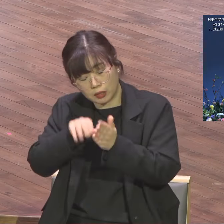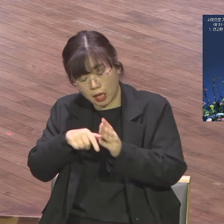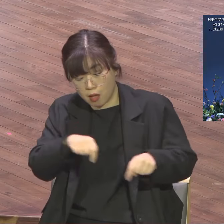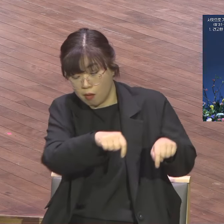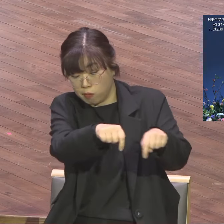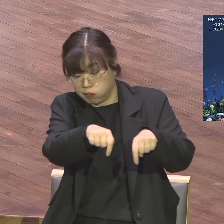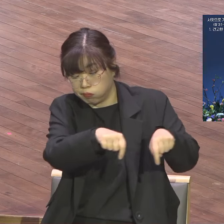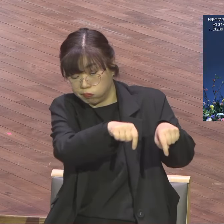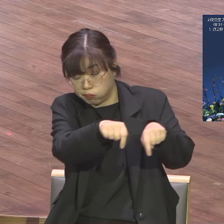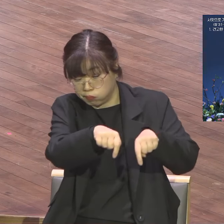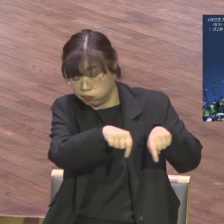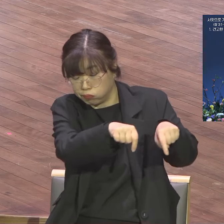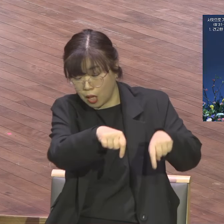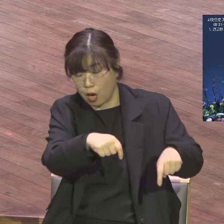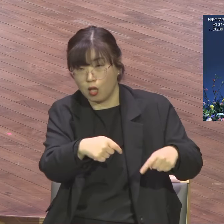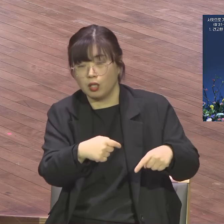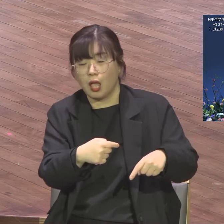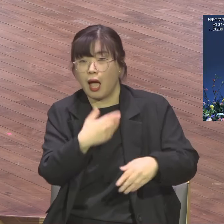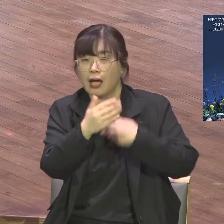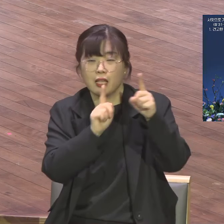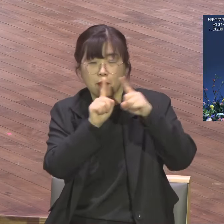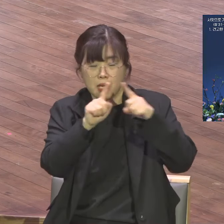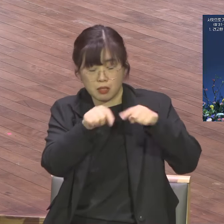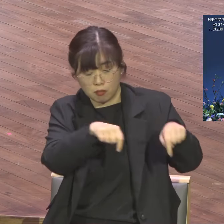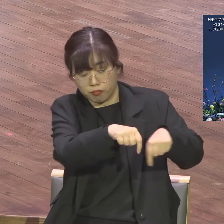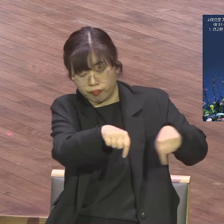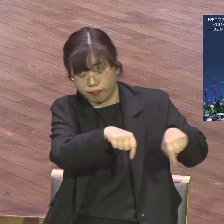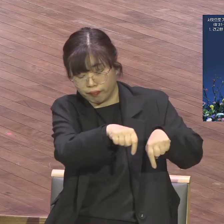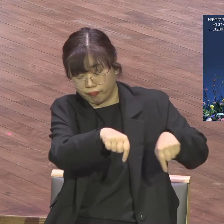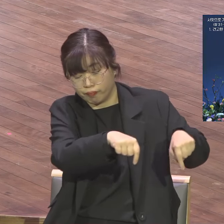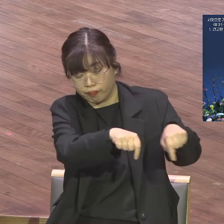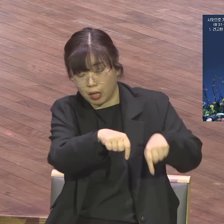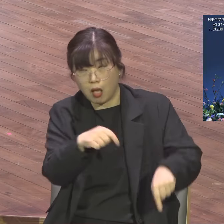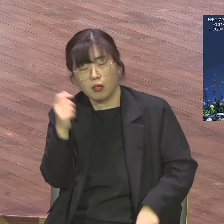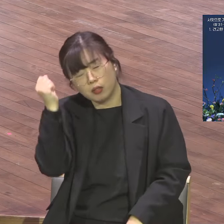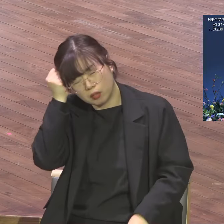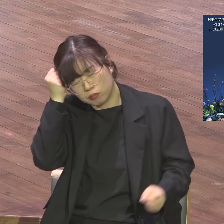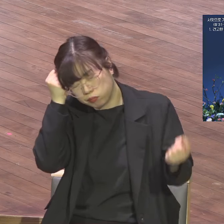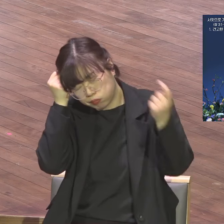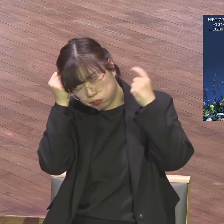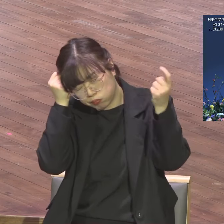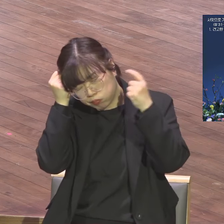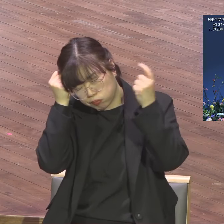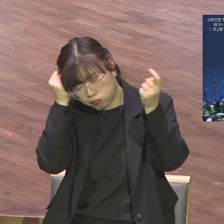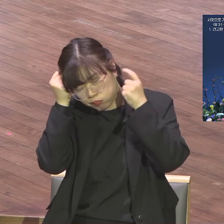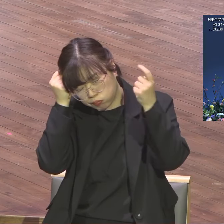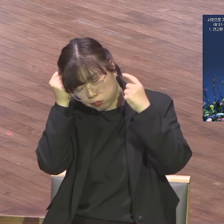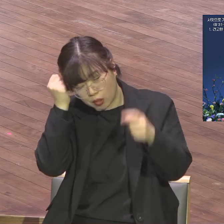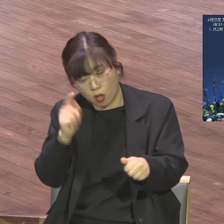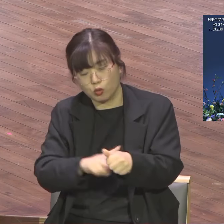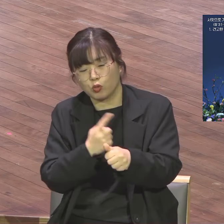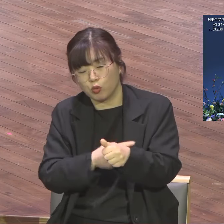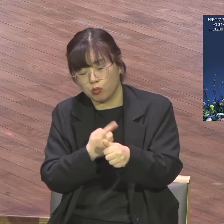하나님의 말씀을요 주야로 묵상하는 것 주야로 묵상하는 반드시 필요합니다.